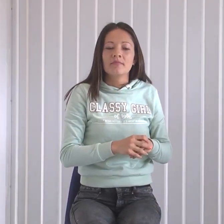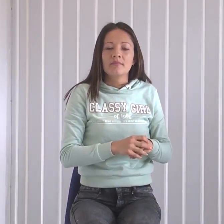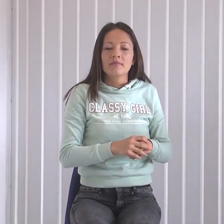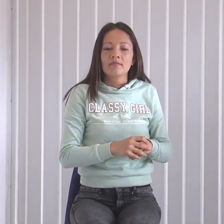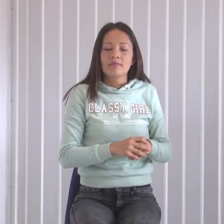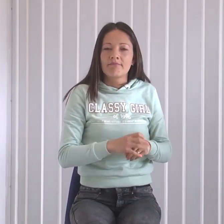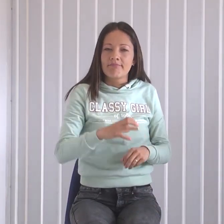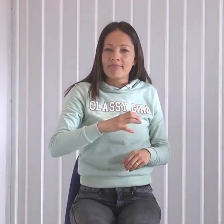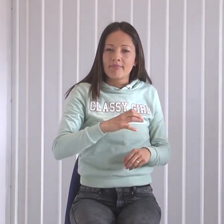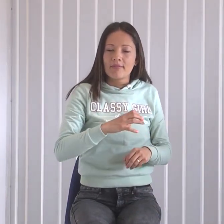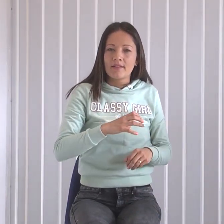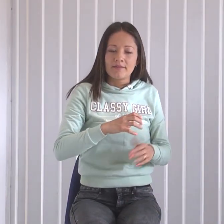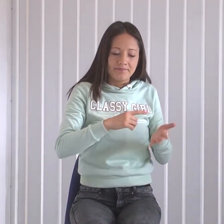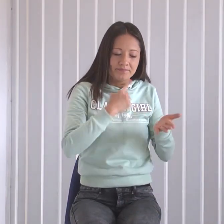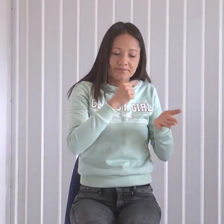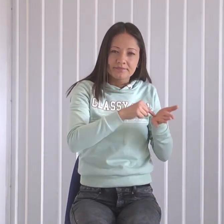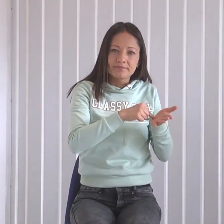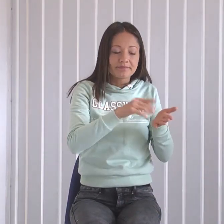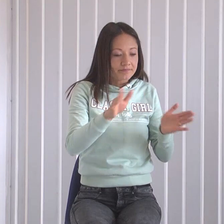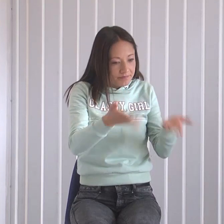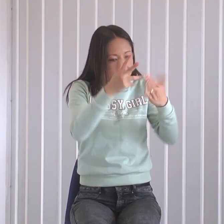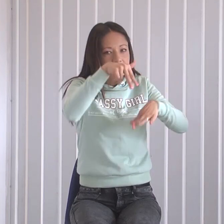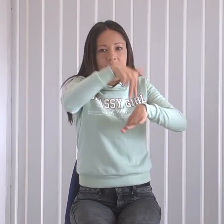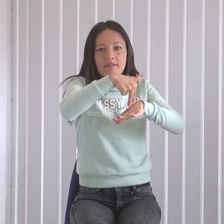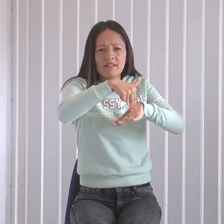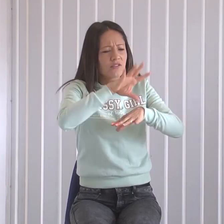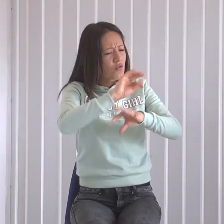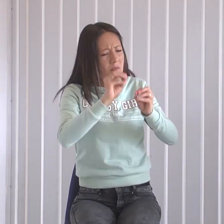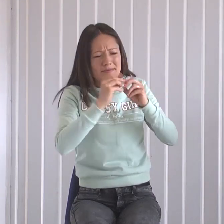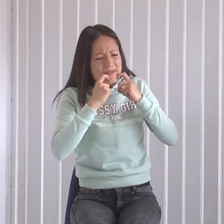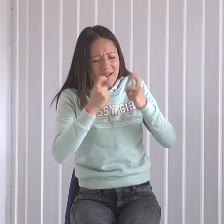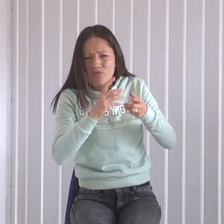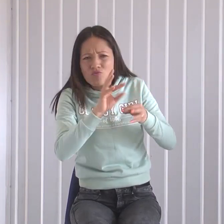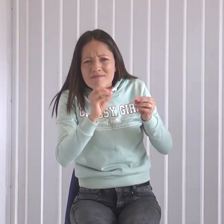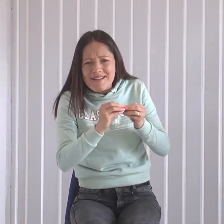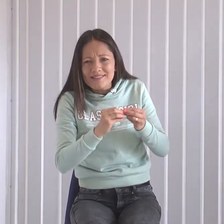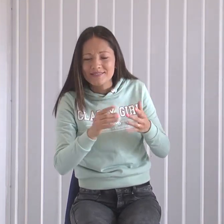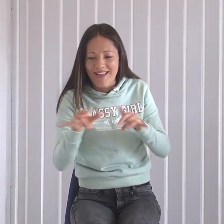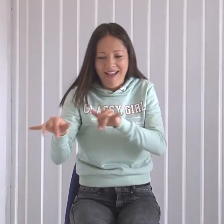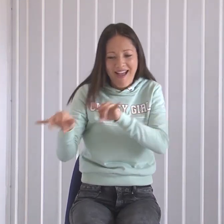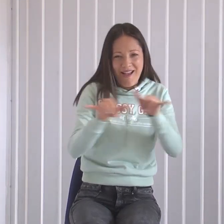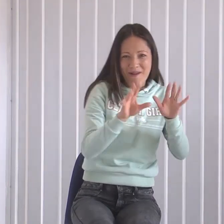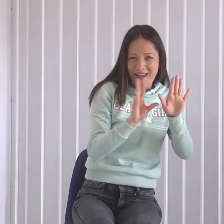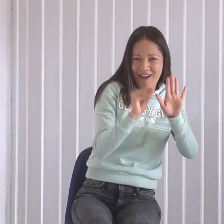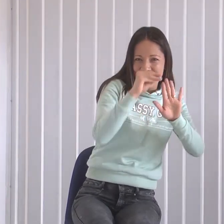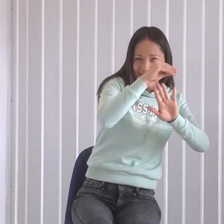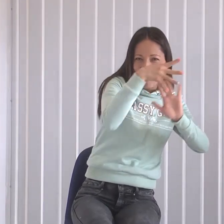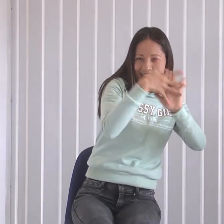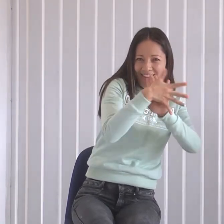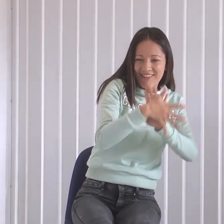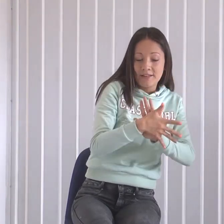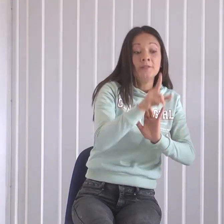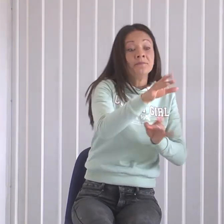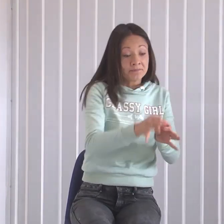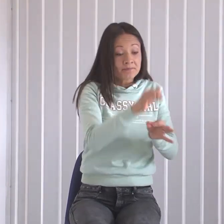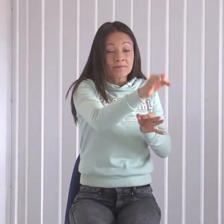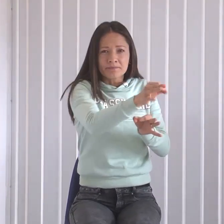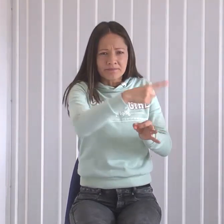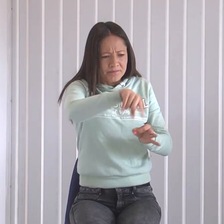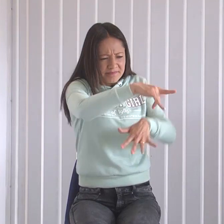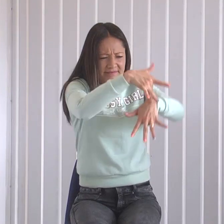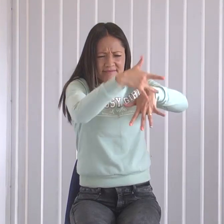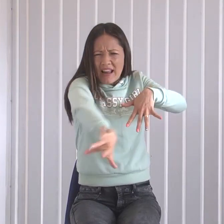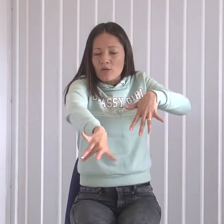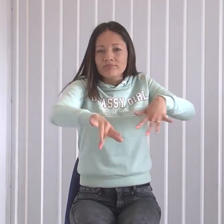dice? Levántate y ¿qué? No peques más. Así que el Señor dice que a este pueblo le descubrirá todo delante de